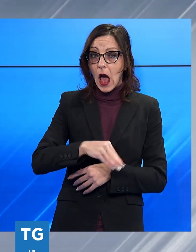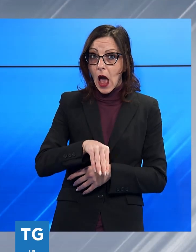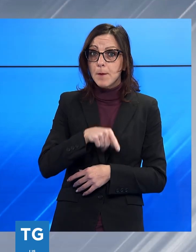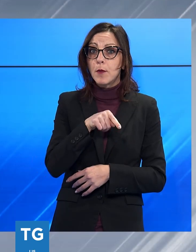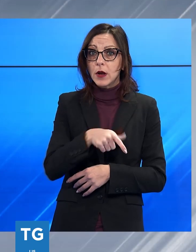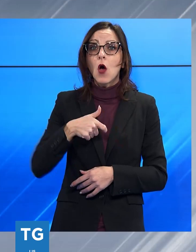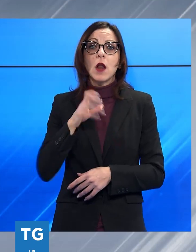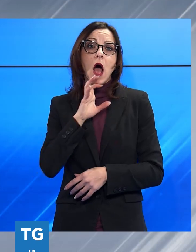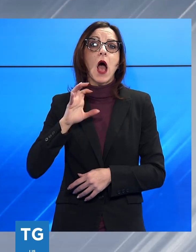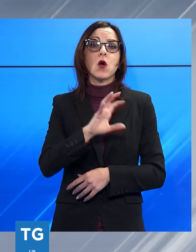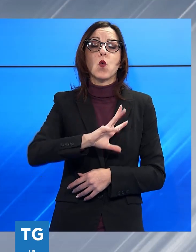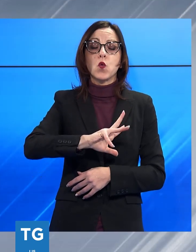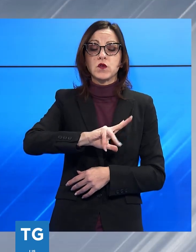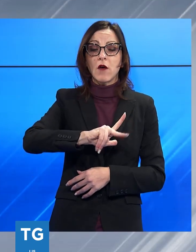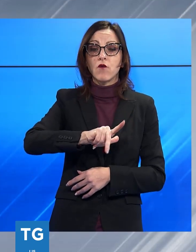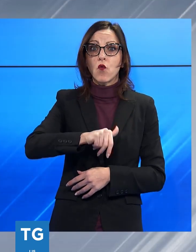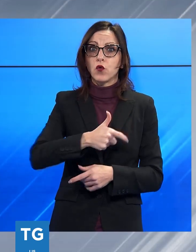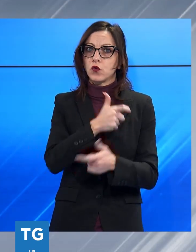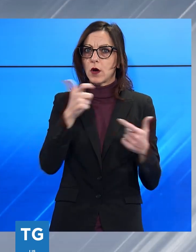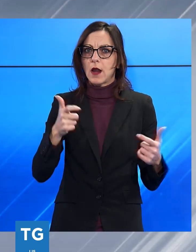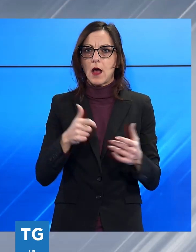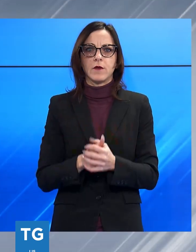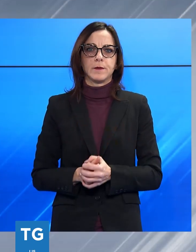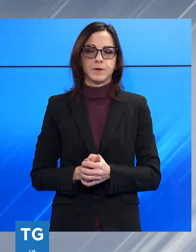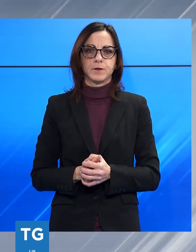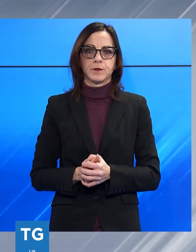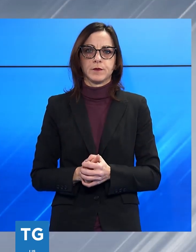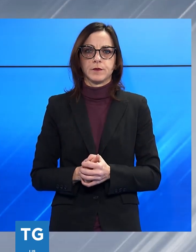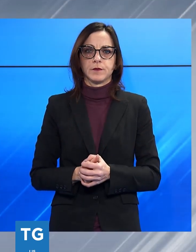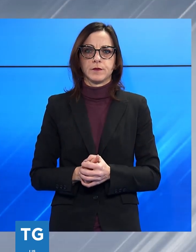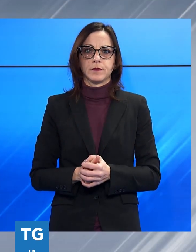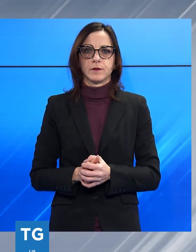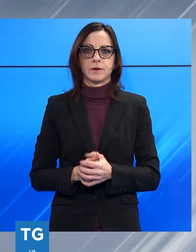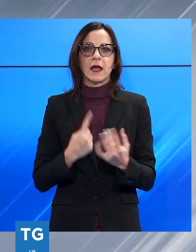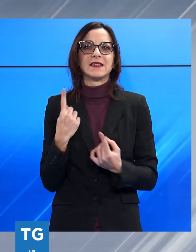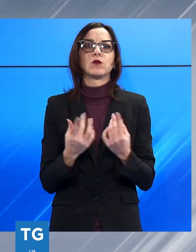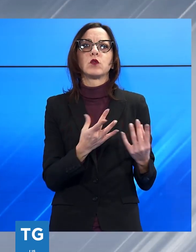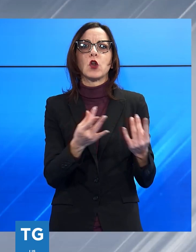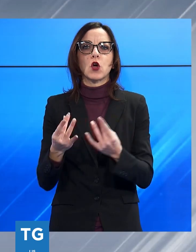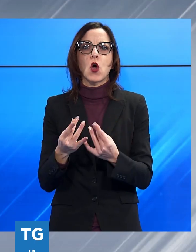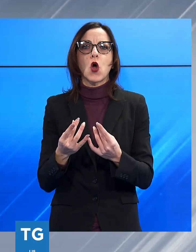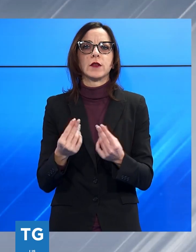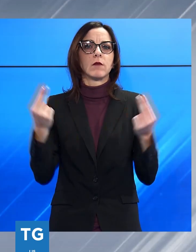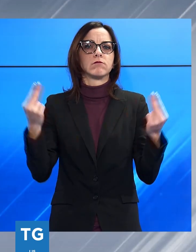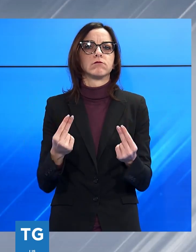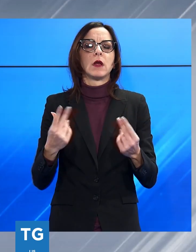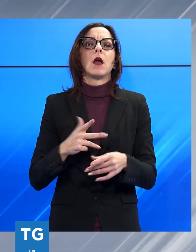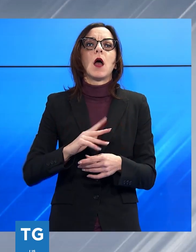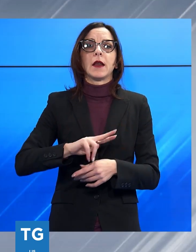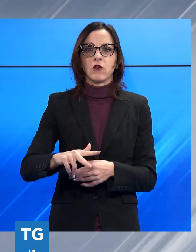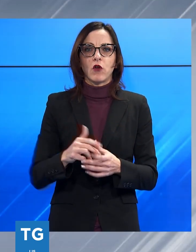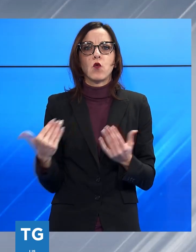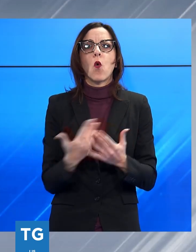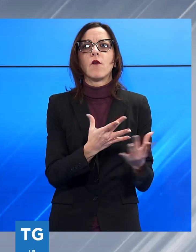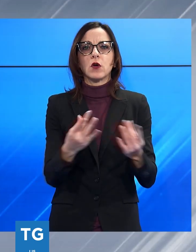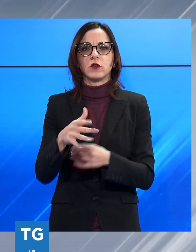di furto aggravato Vediamo adesso l'andamento del contagio secondo il bollettino regionale nove contagiati in